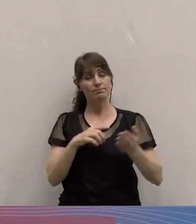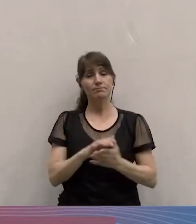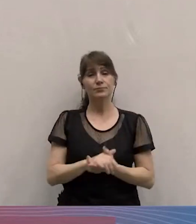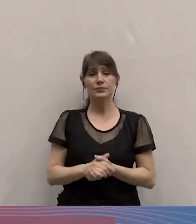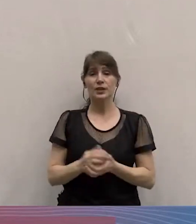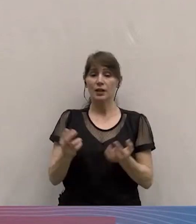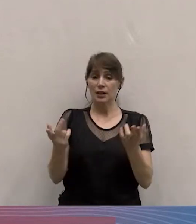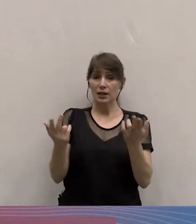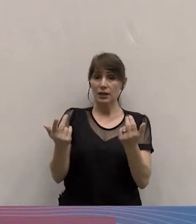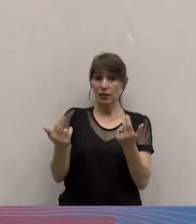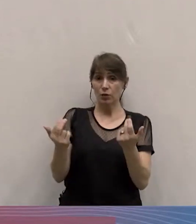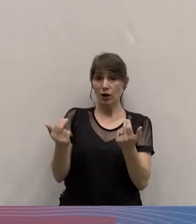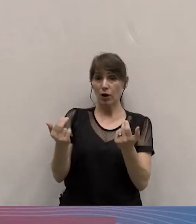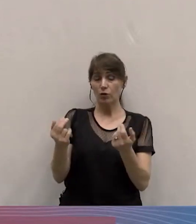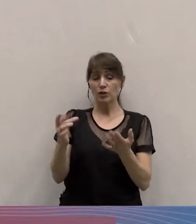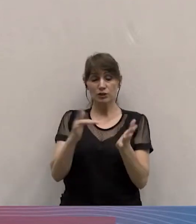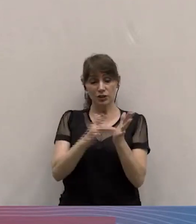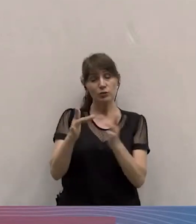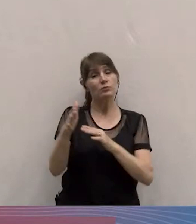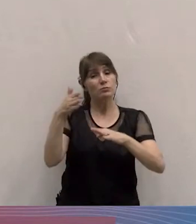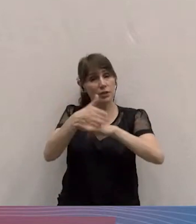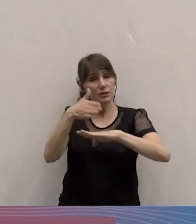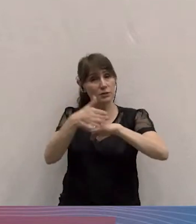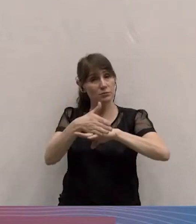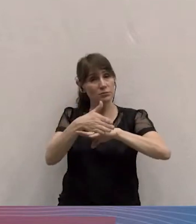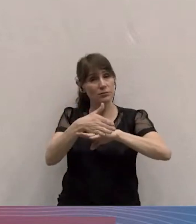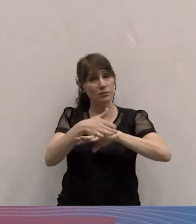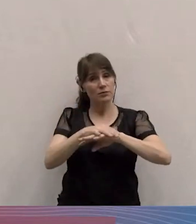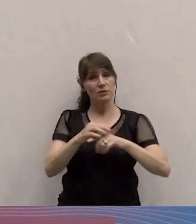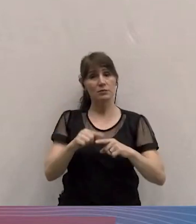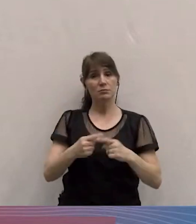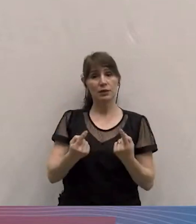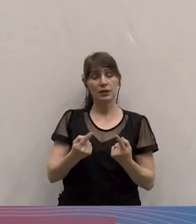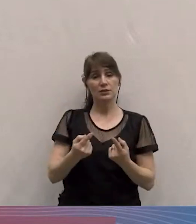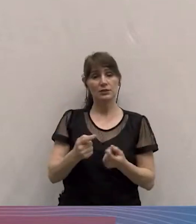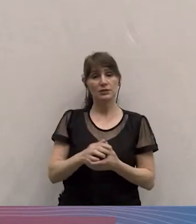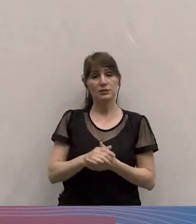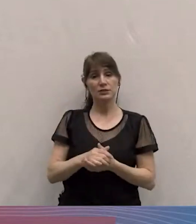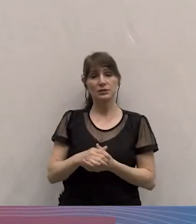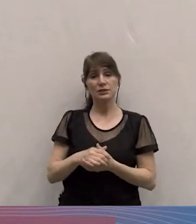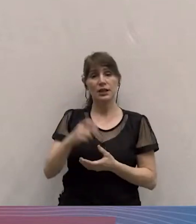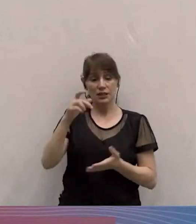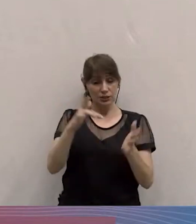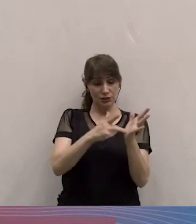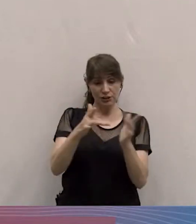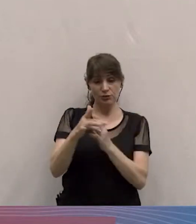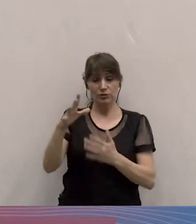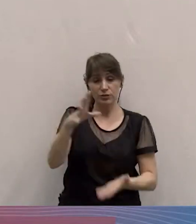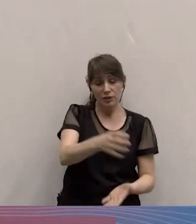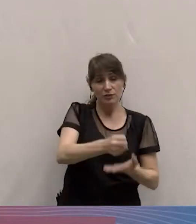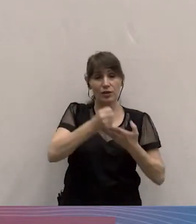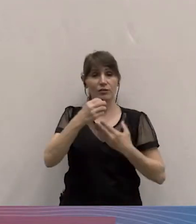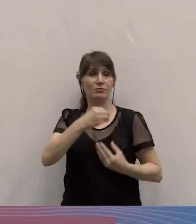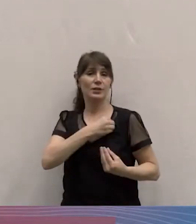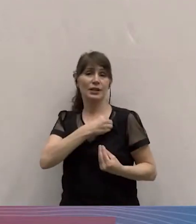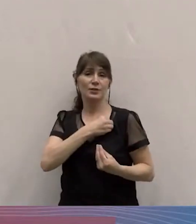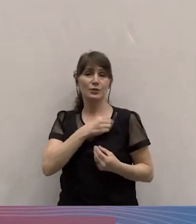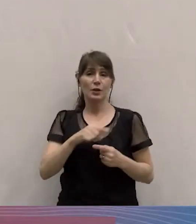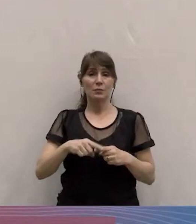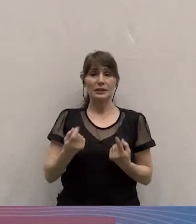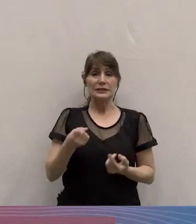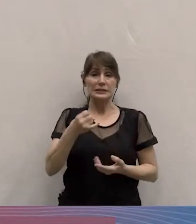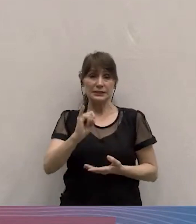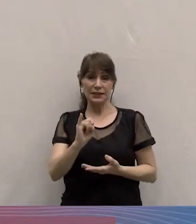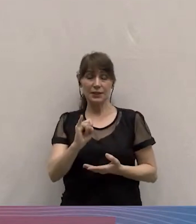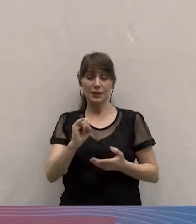igualmente Jesus participou, para que ele pudesse nos salvar da carne. Mas se ele tomasse a